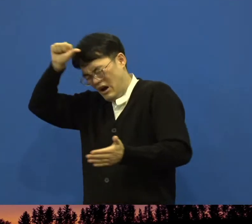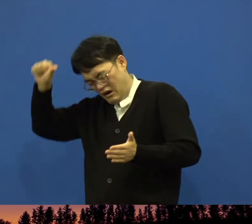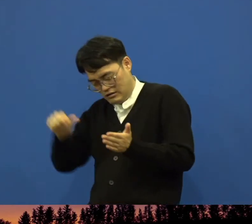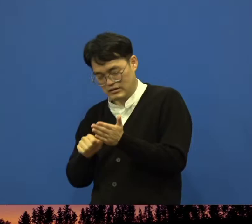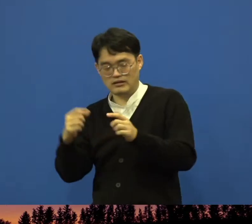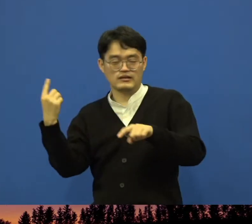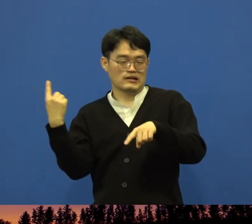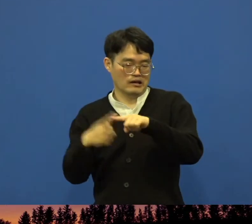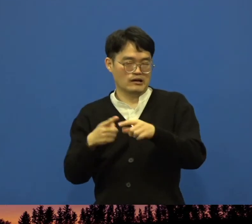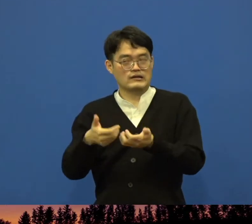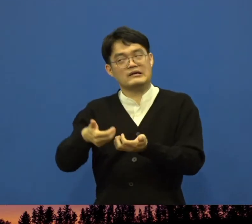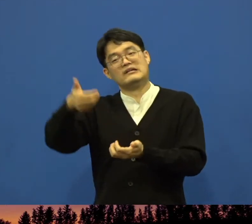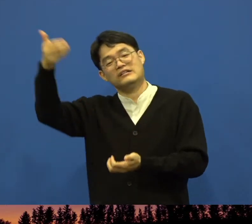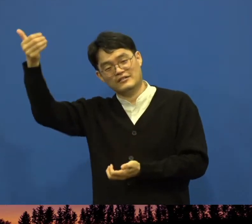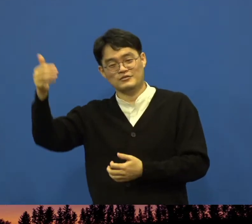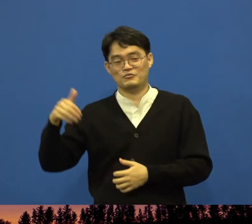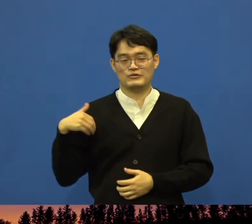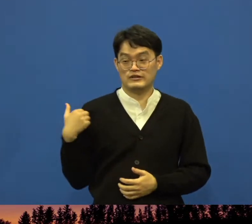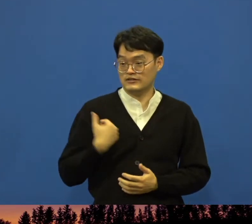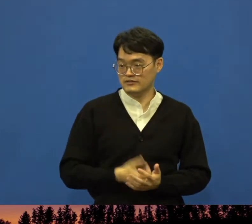인생이 상당히 상권입니다. 근데